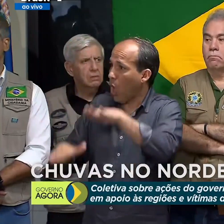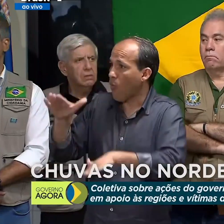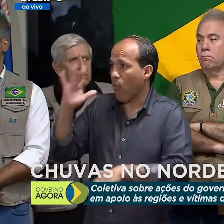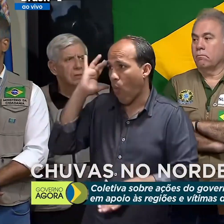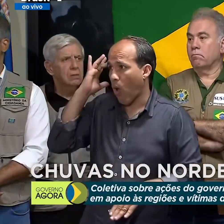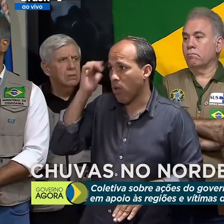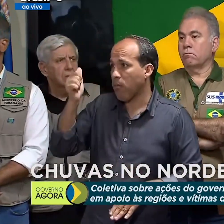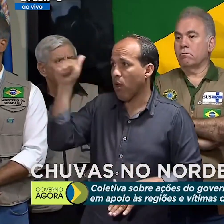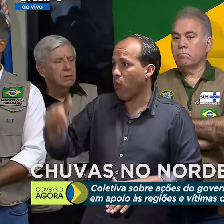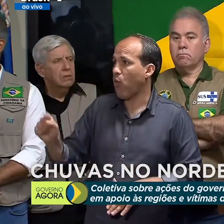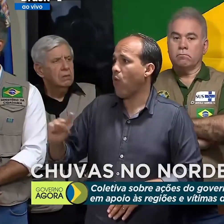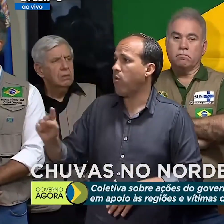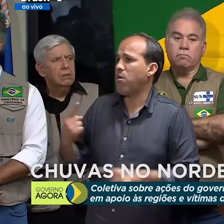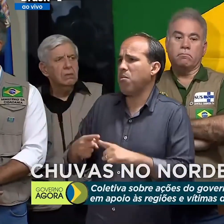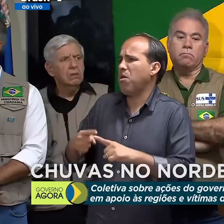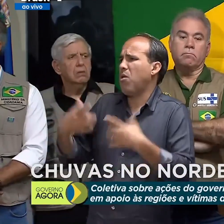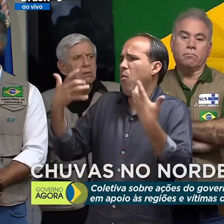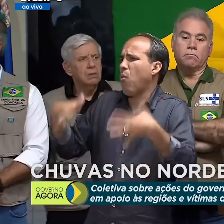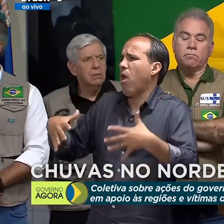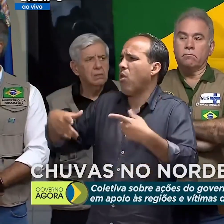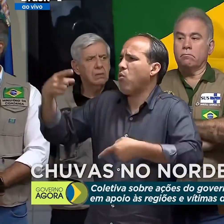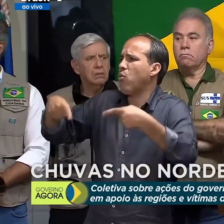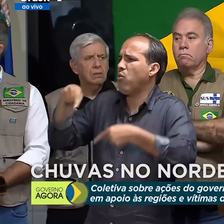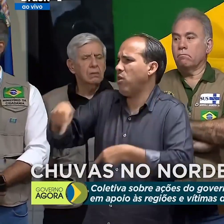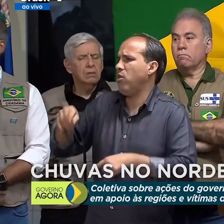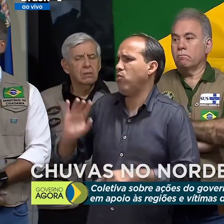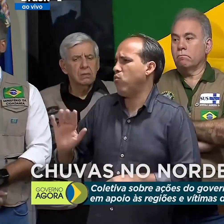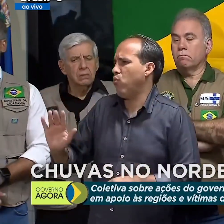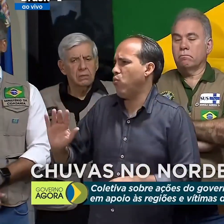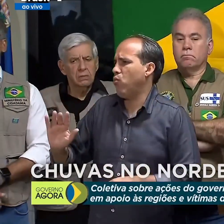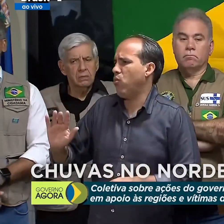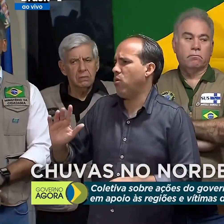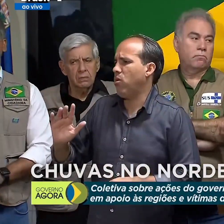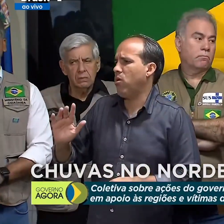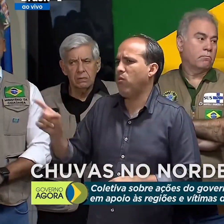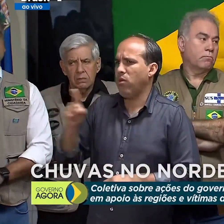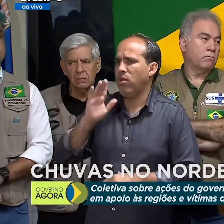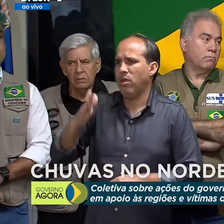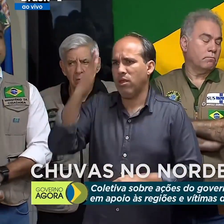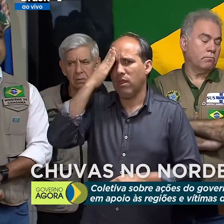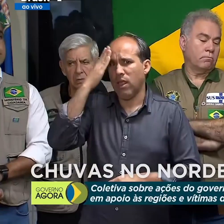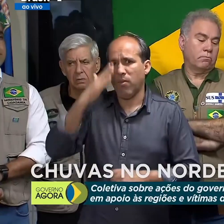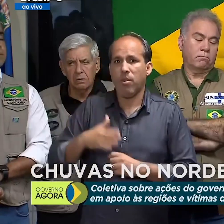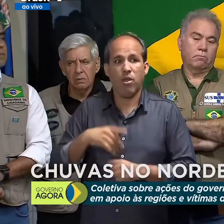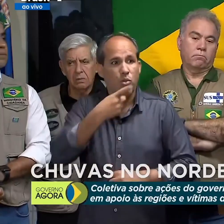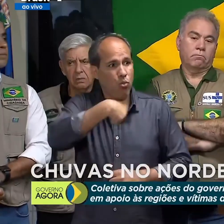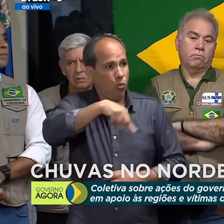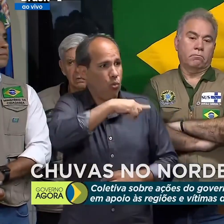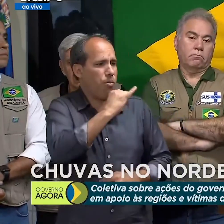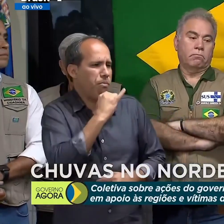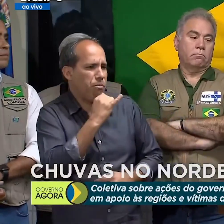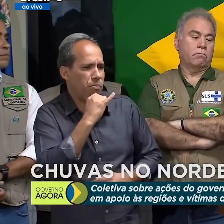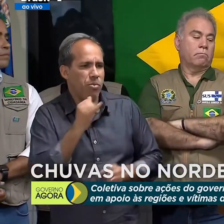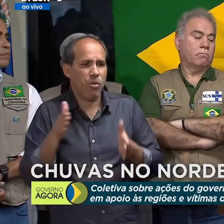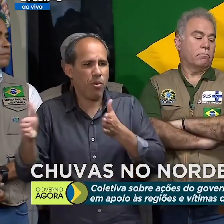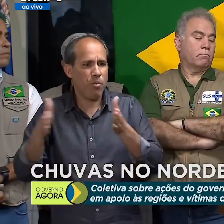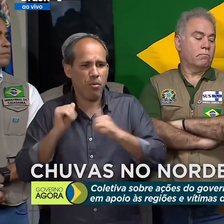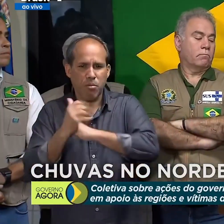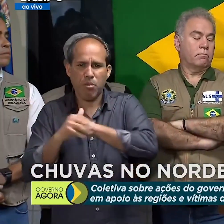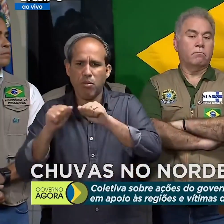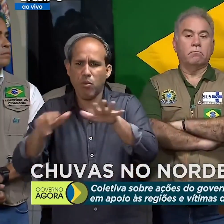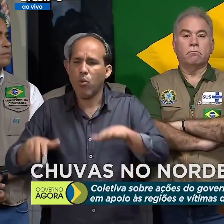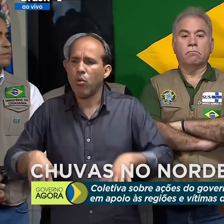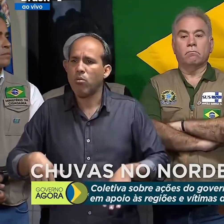acho melhor não estar presente aqui então a gente vai poder utilizar essa questão é você bem sabe nosso por exemplo durante a pandemia